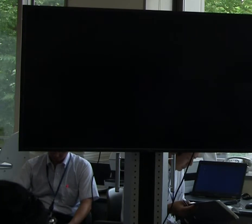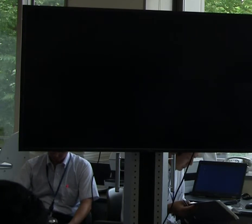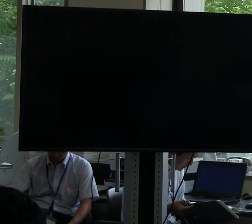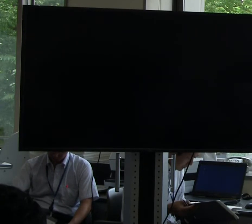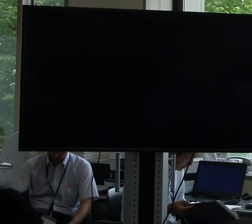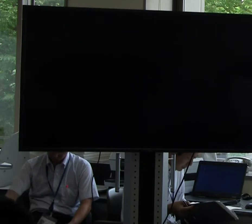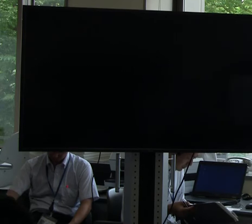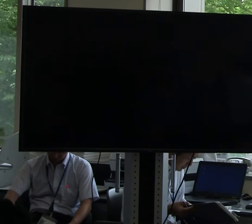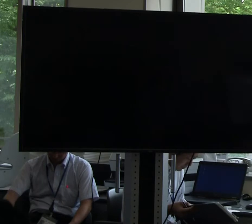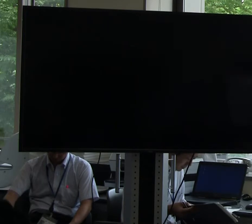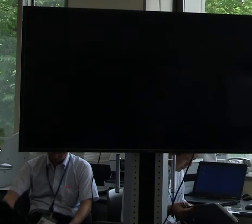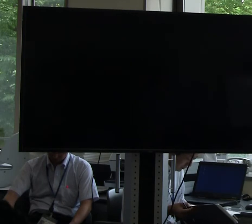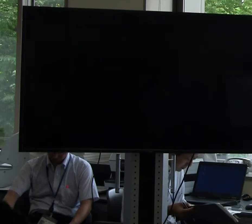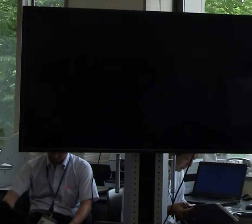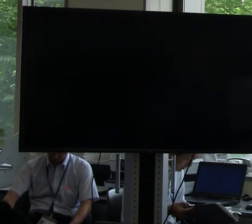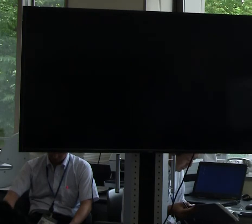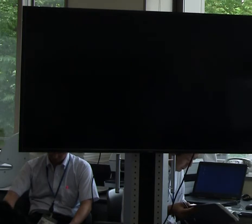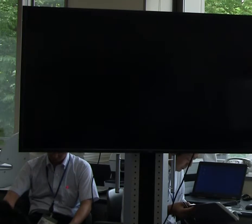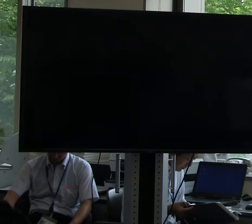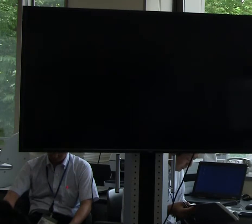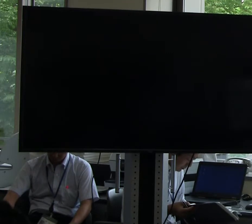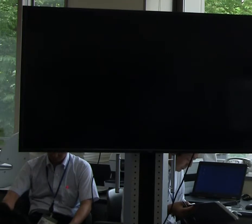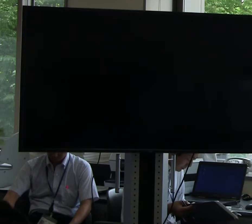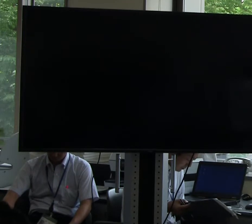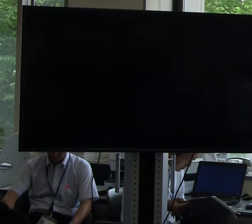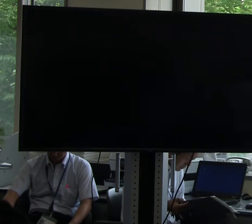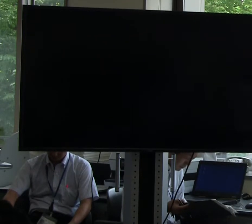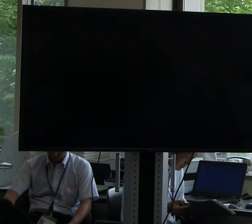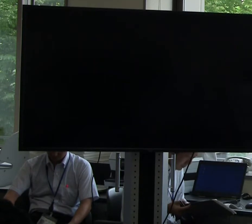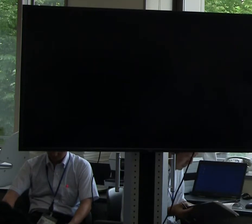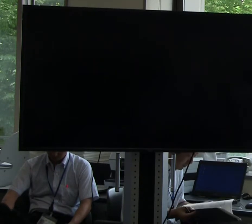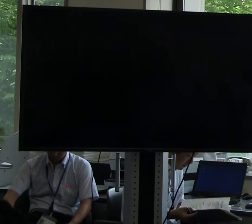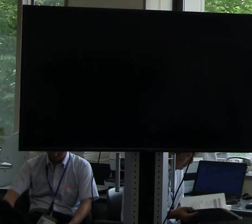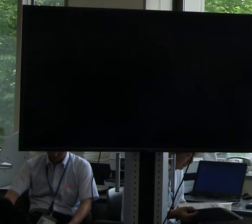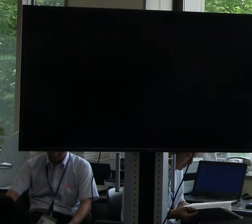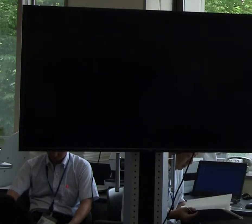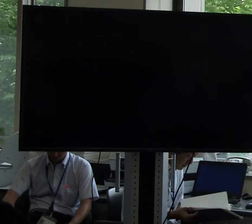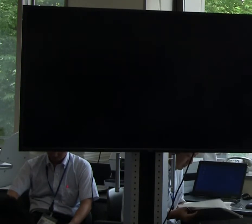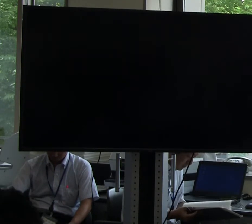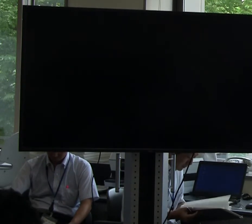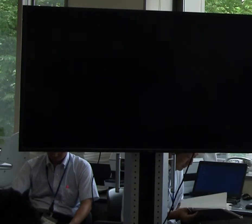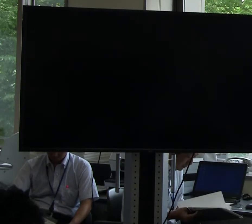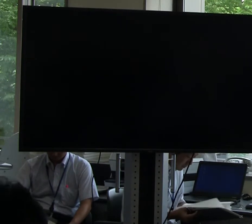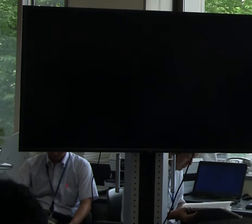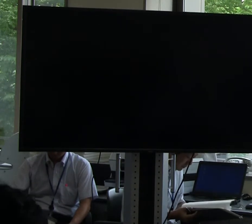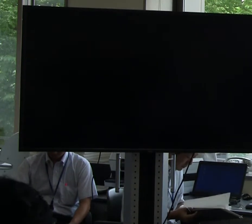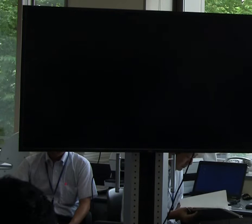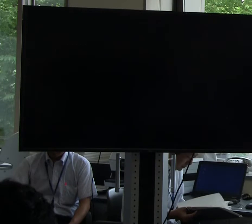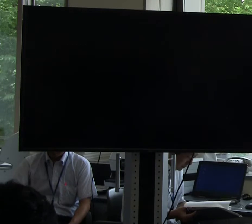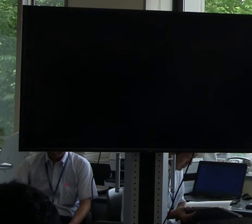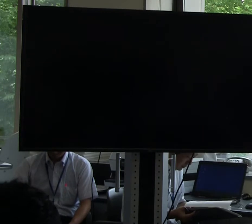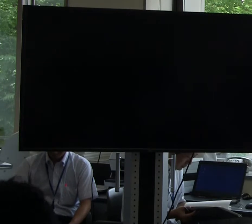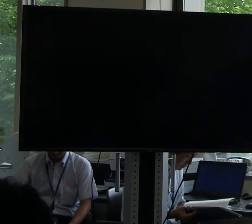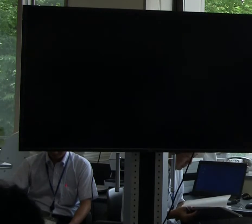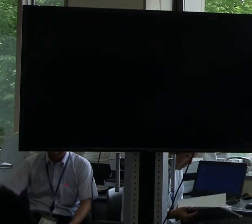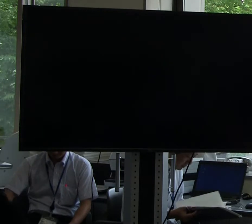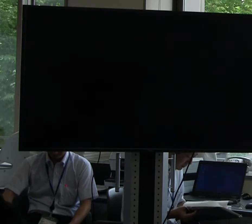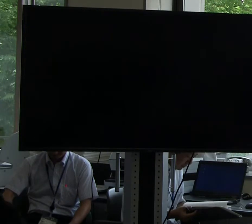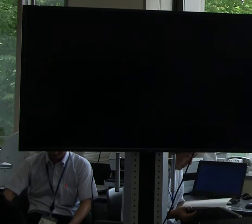だ決めておりませんが、こういったスケジュールで大雑把ですが進めていこうということで考えています。よろしいでしょうか。 ありがとうござい